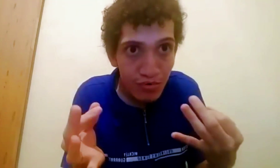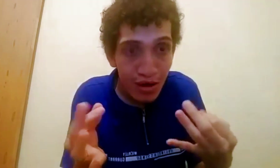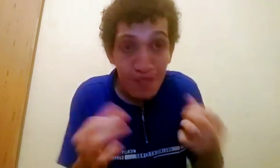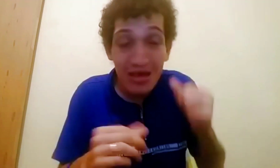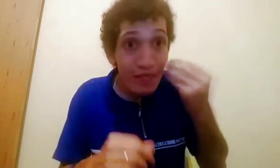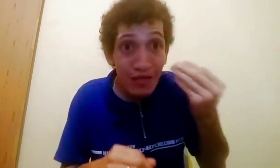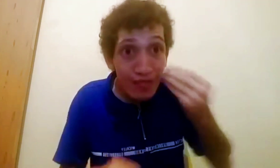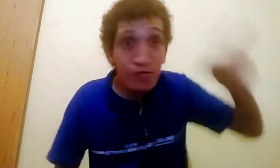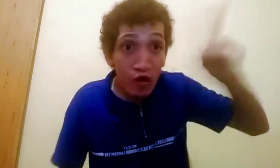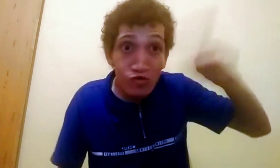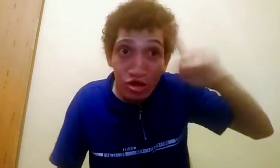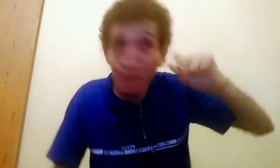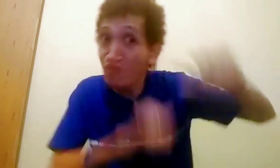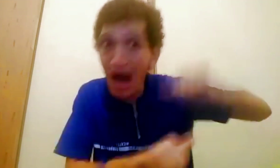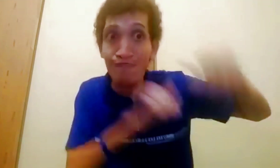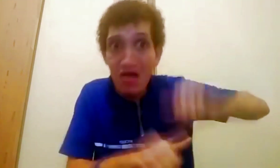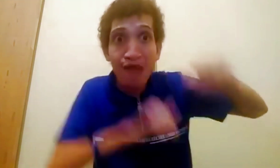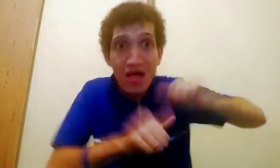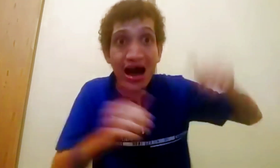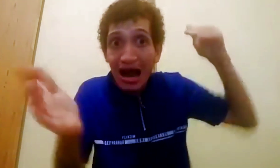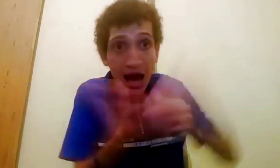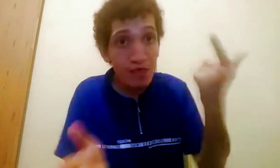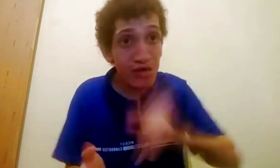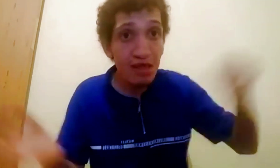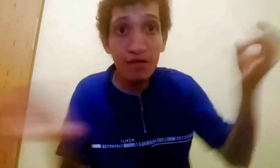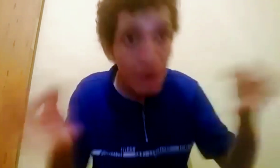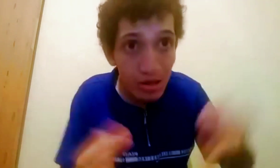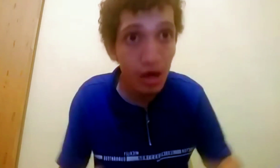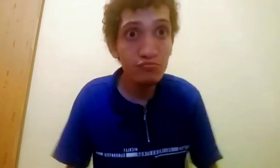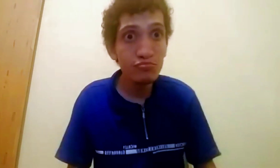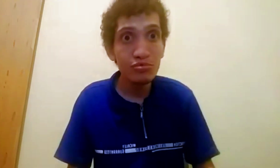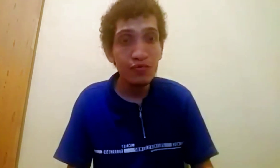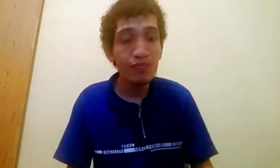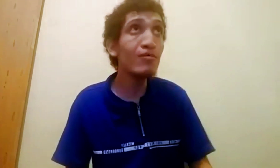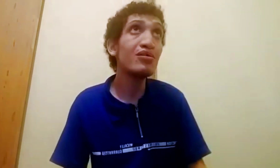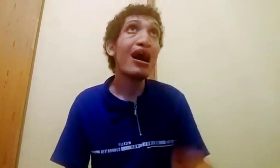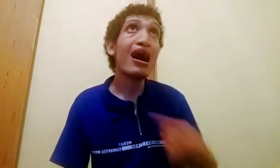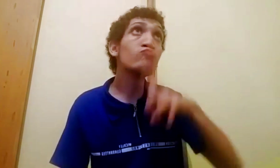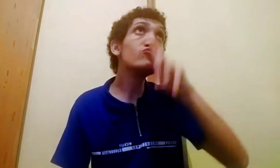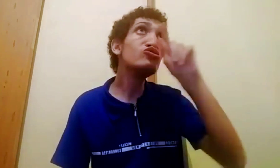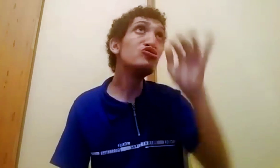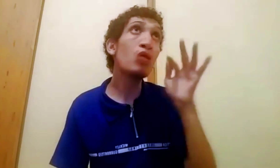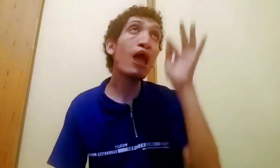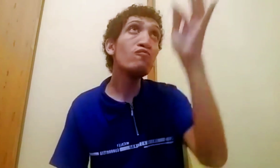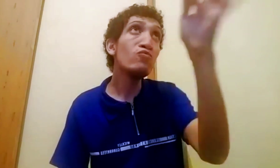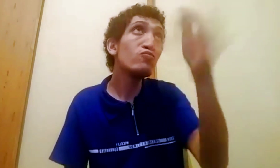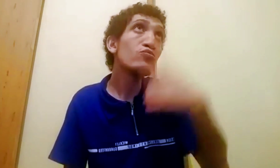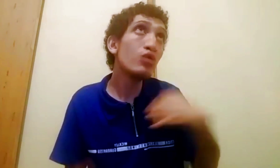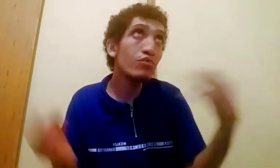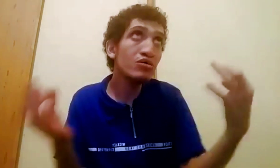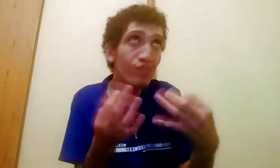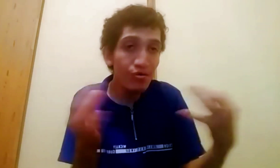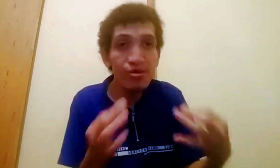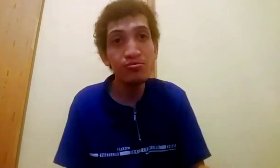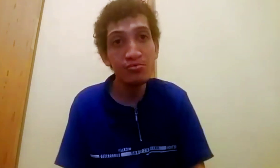Tem que tentar todo dia. Mudar, mudar, mudar. Até conseguir perfeição. Não é possível. A um dia, lá no futuro, é você perfeito.